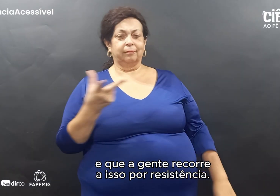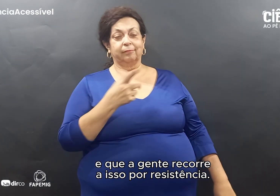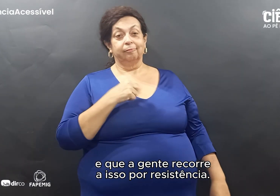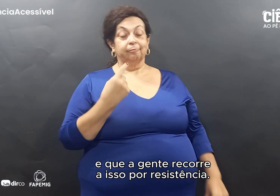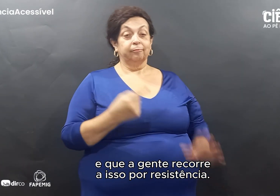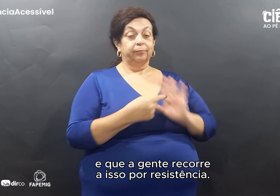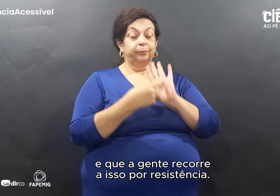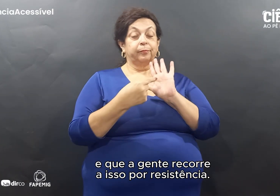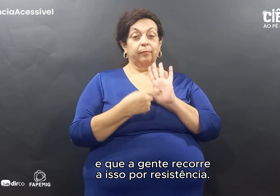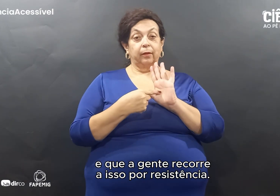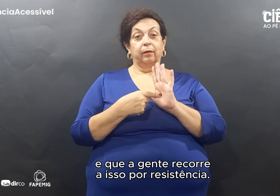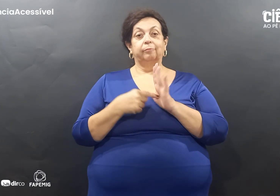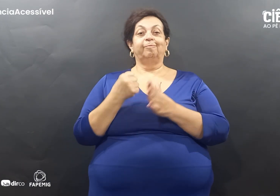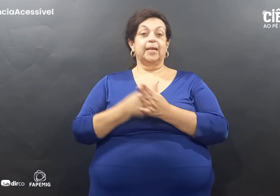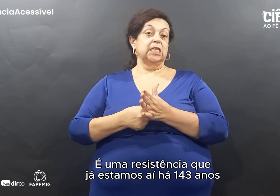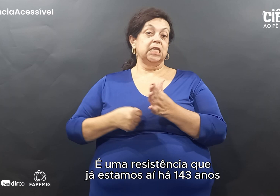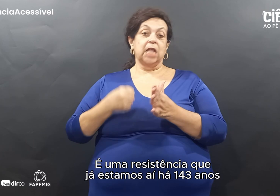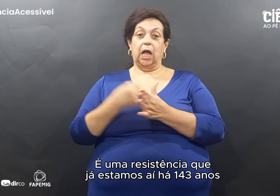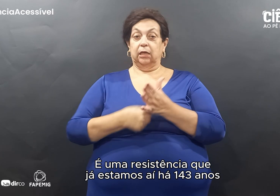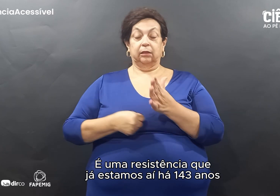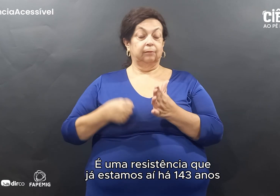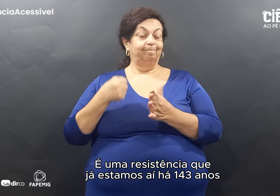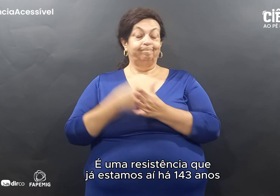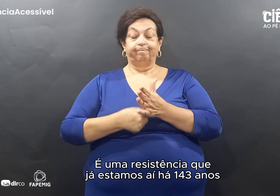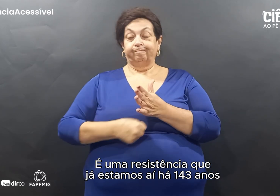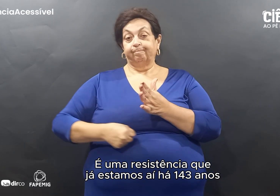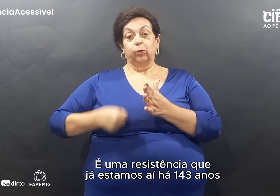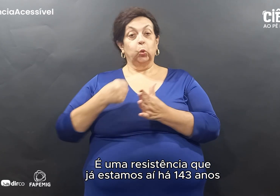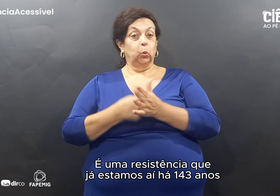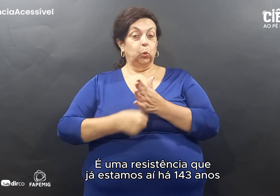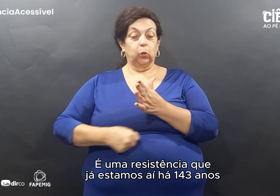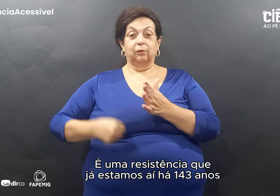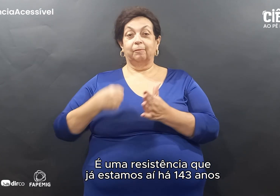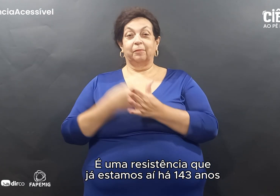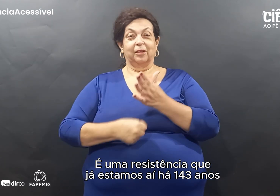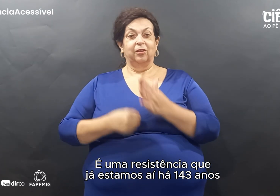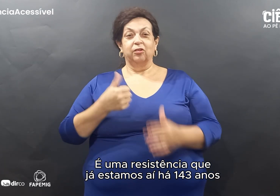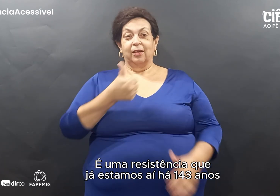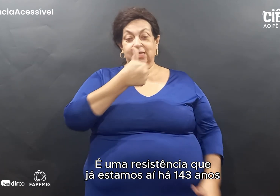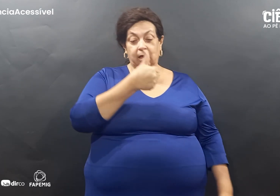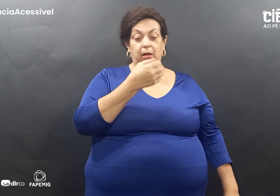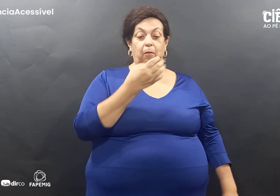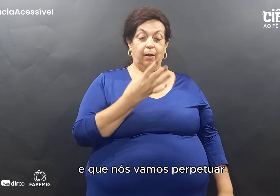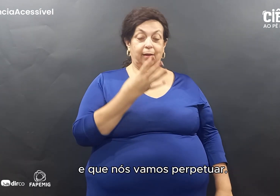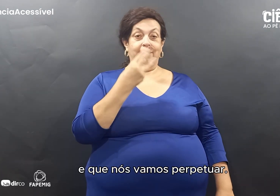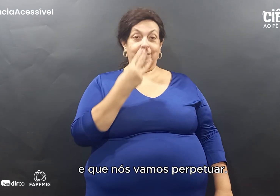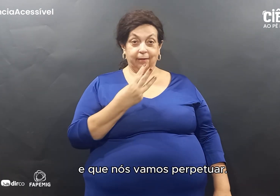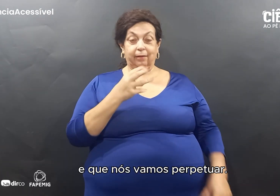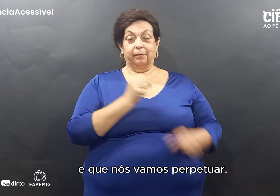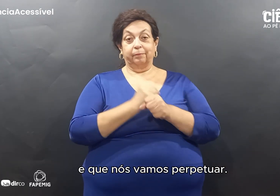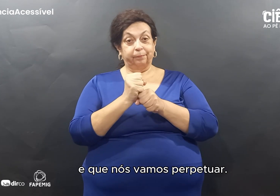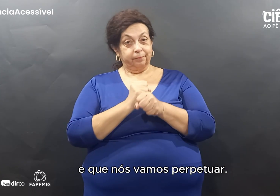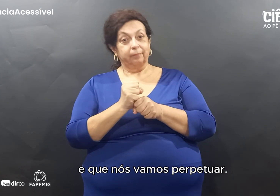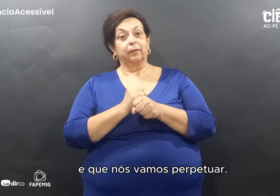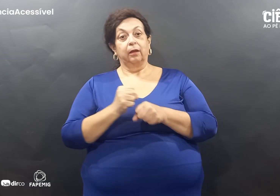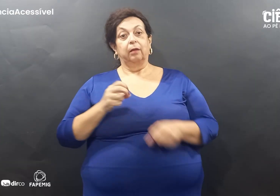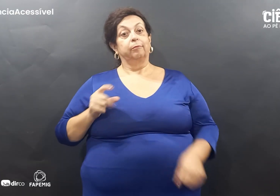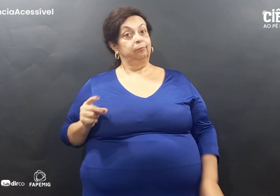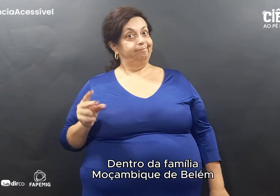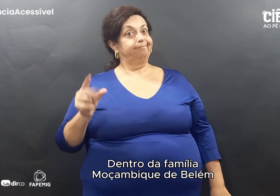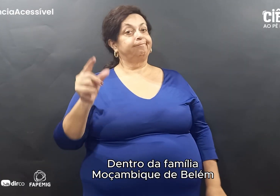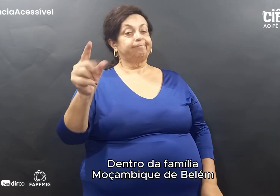a isso por resistência. É uma resistência que já estamos aí há 143 anos e que nós vamos